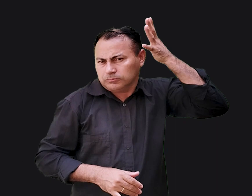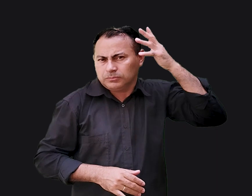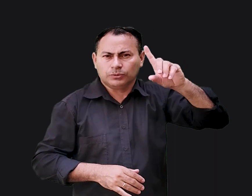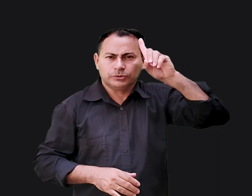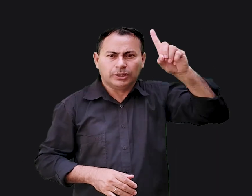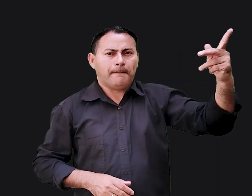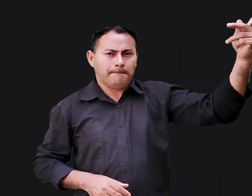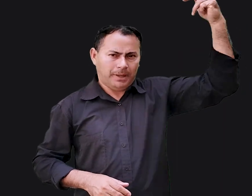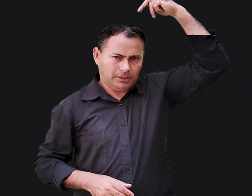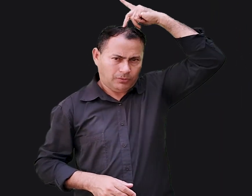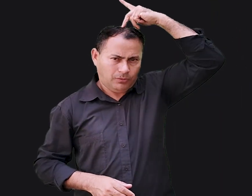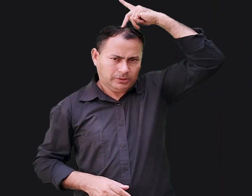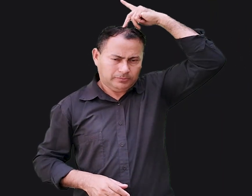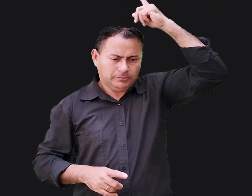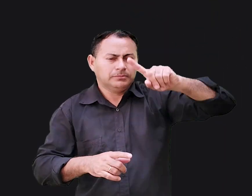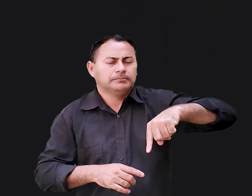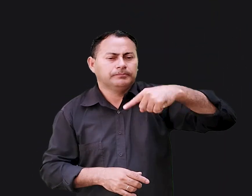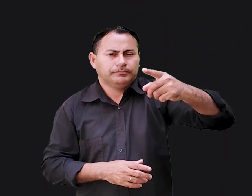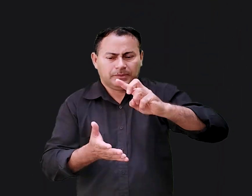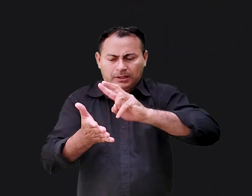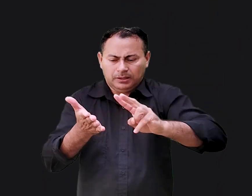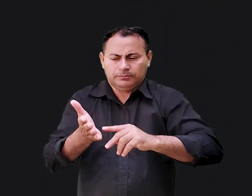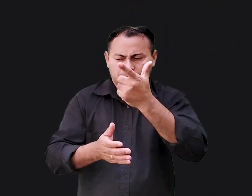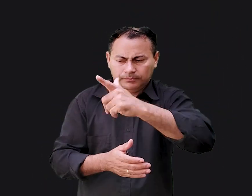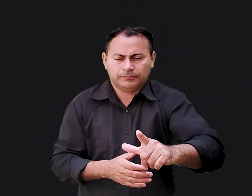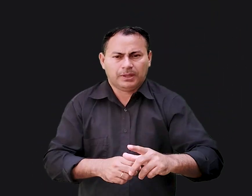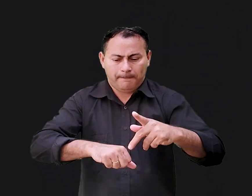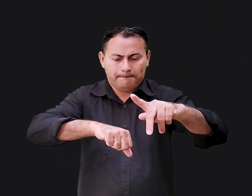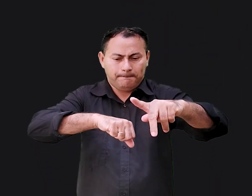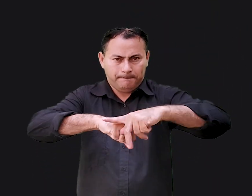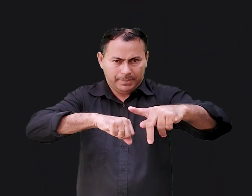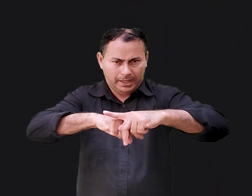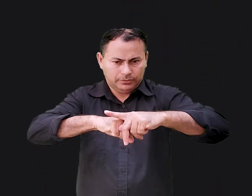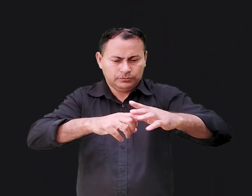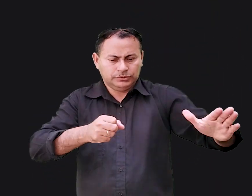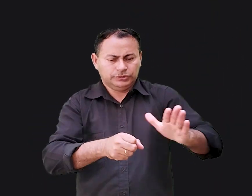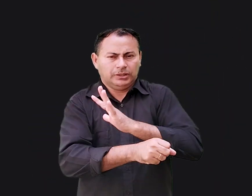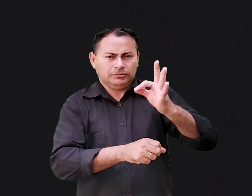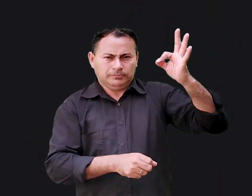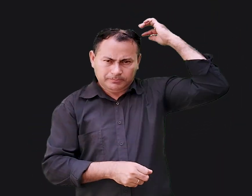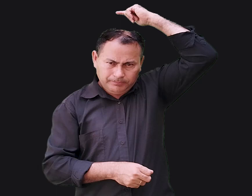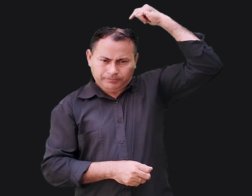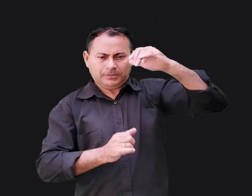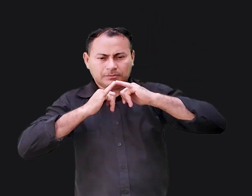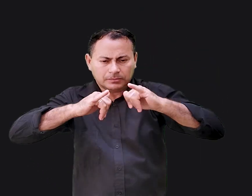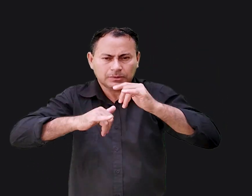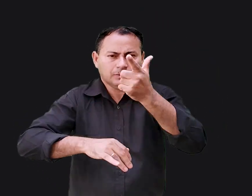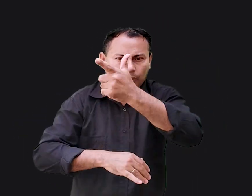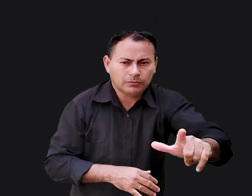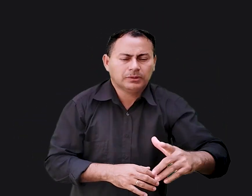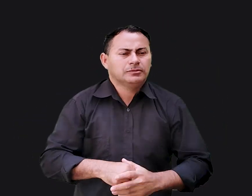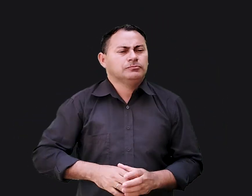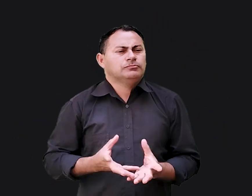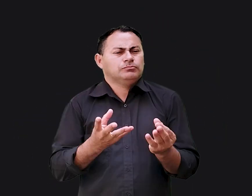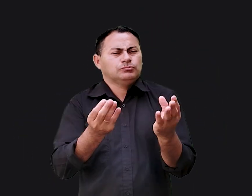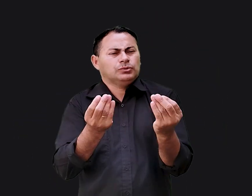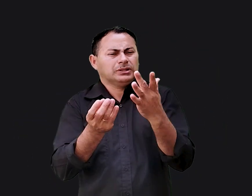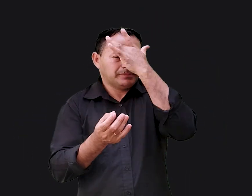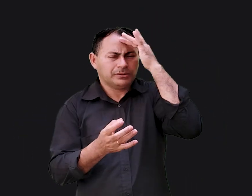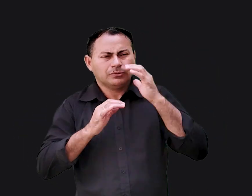do Pentecoste. Mais adiante, lemos outra vez que Pedro, cheio do Espírito, pregou novamente e milhares de pessoas